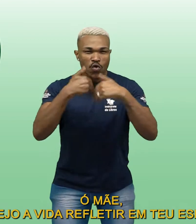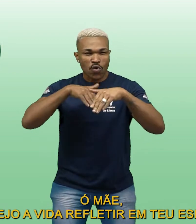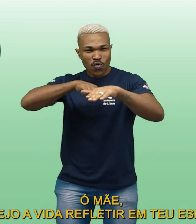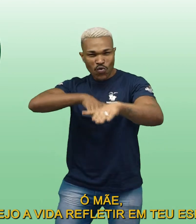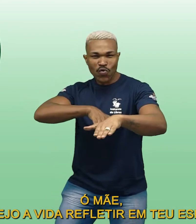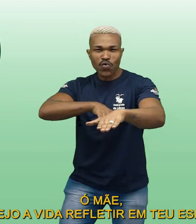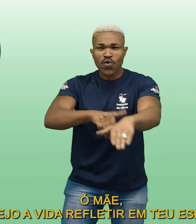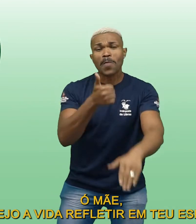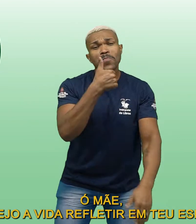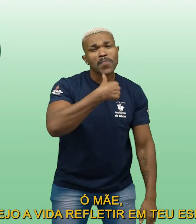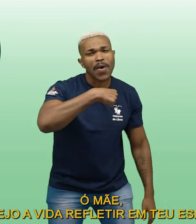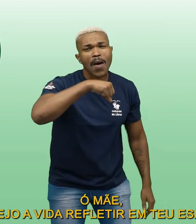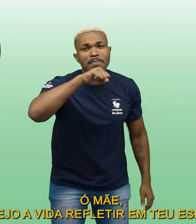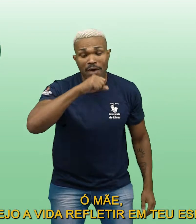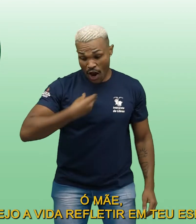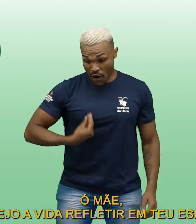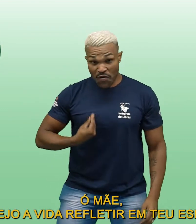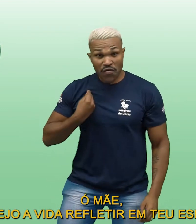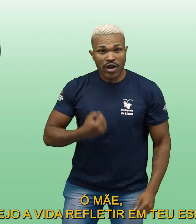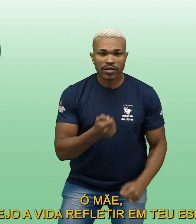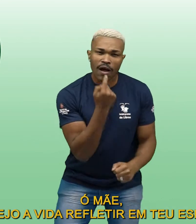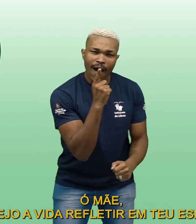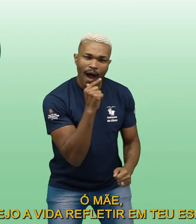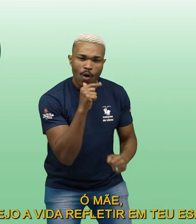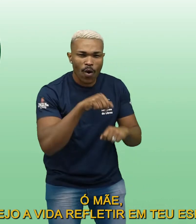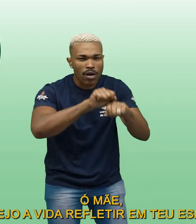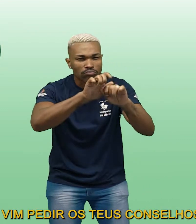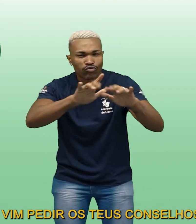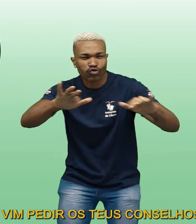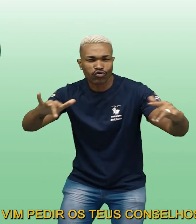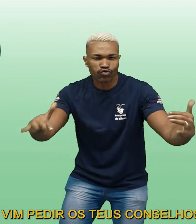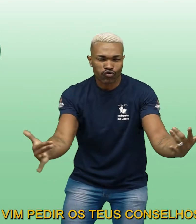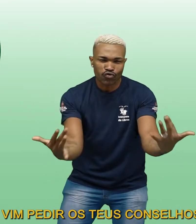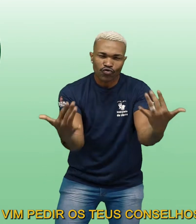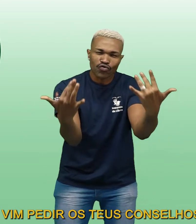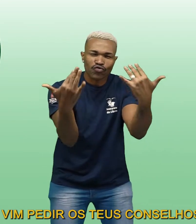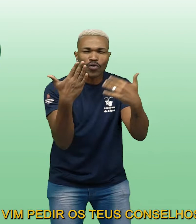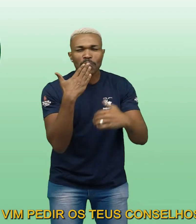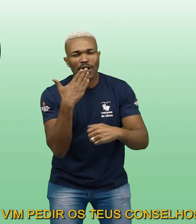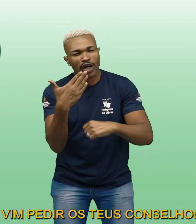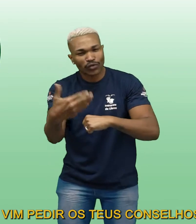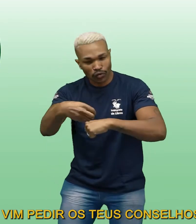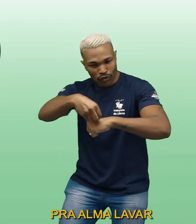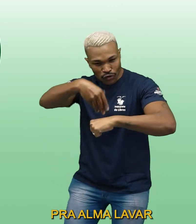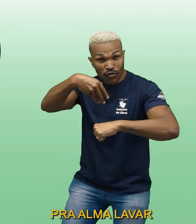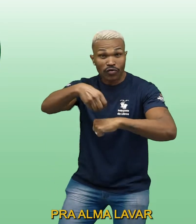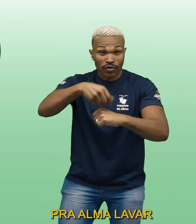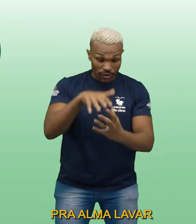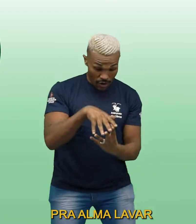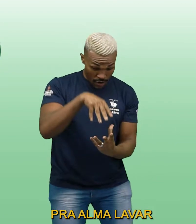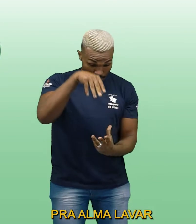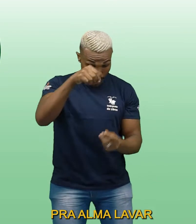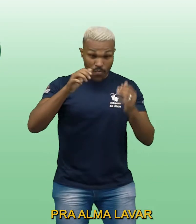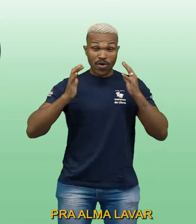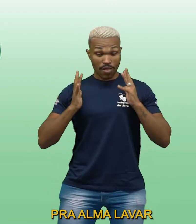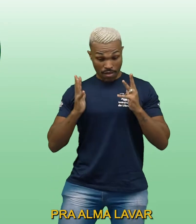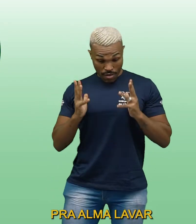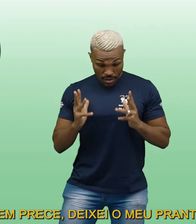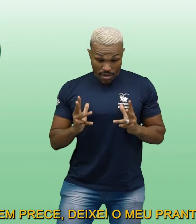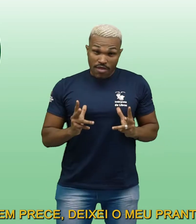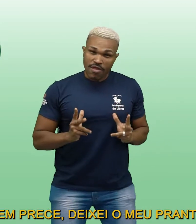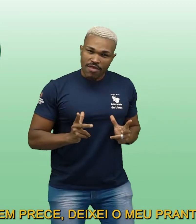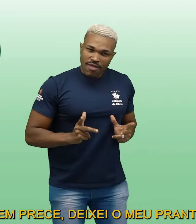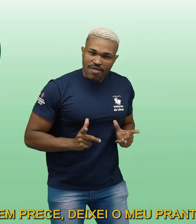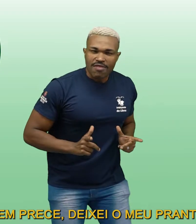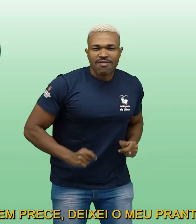avenida. Ó mãe, eu vejo a vida refletir em teu espelho. Vim pedir os teus conselhos pra alma